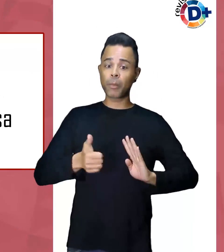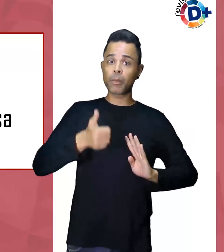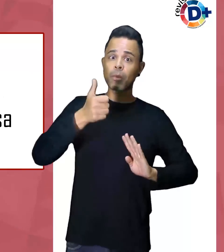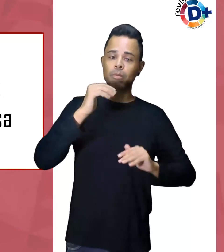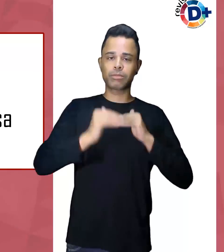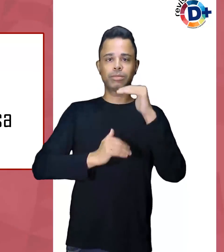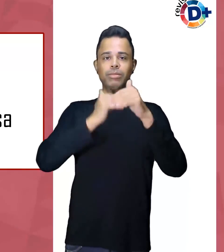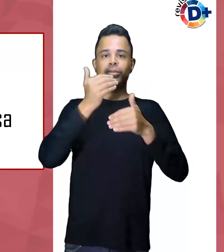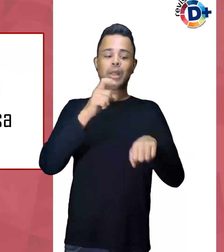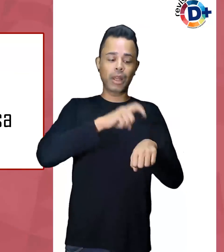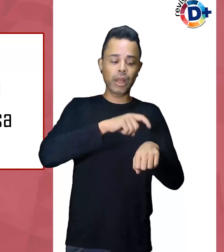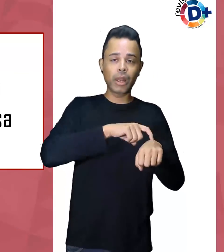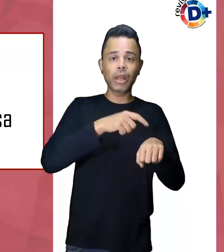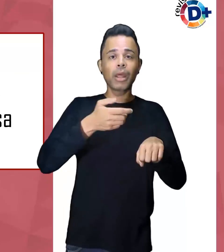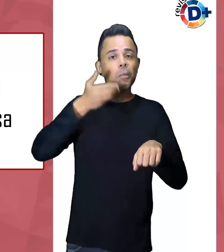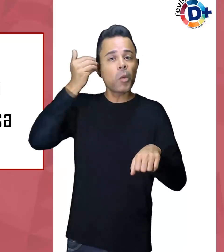em relação ao tempo.